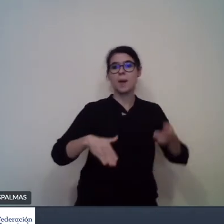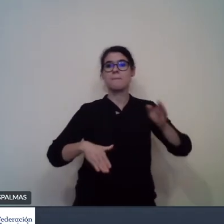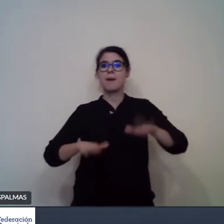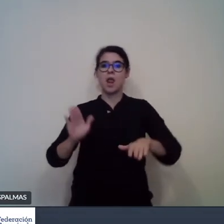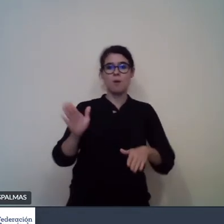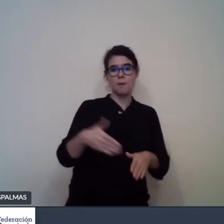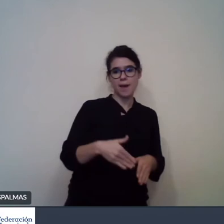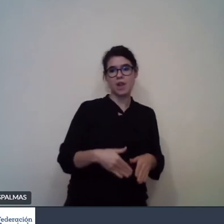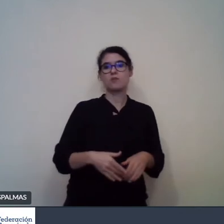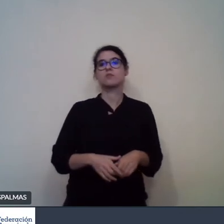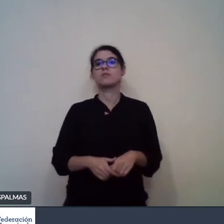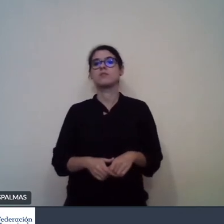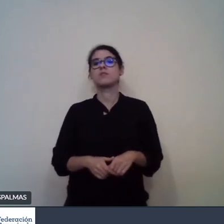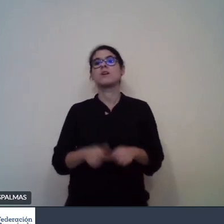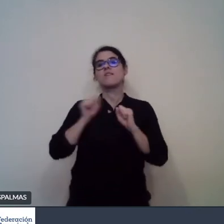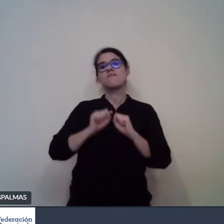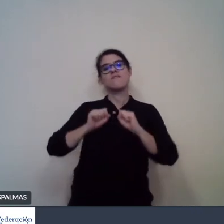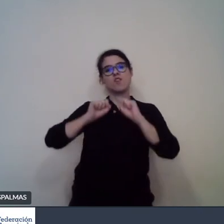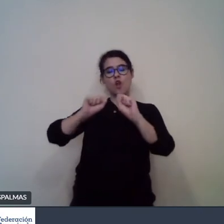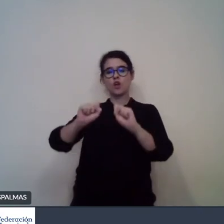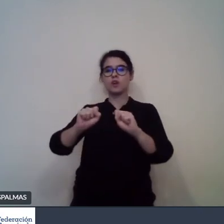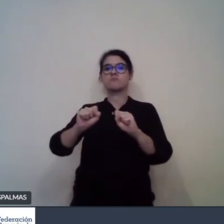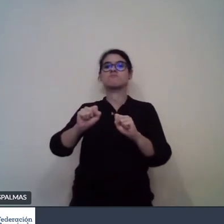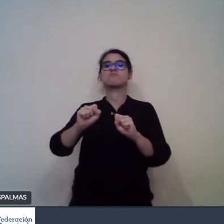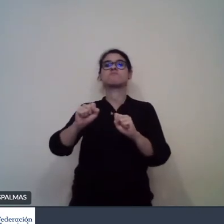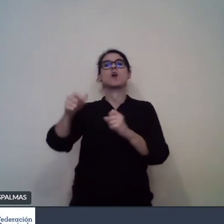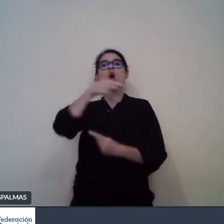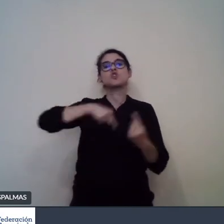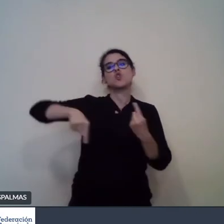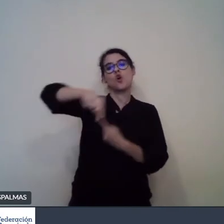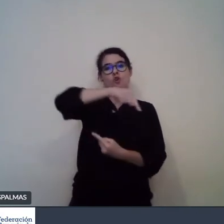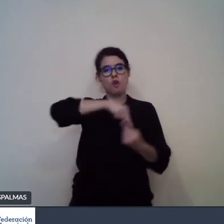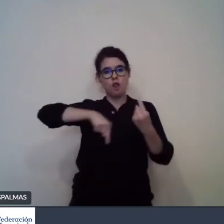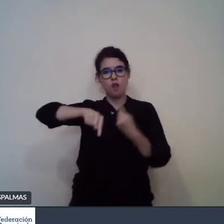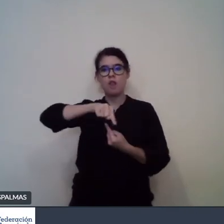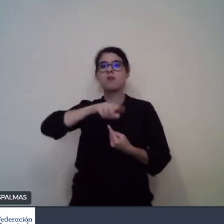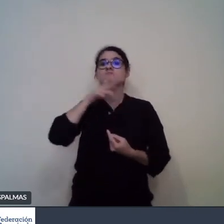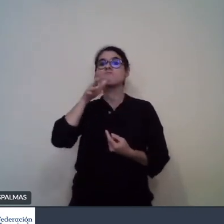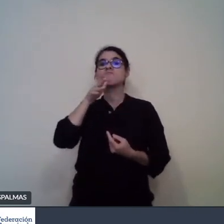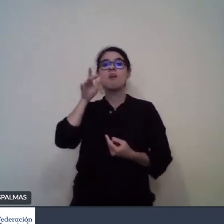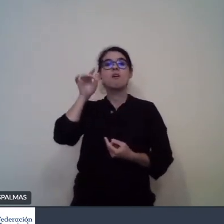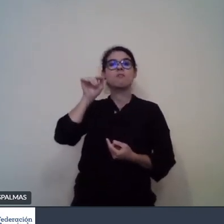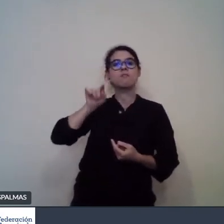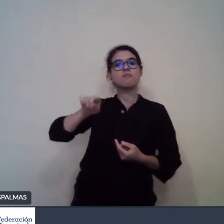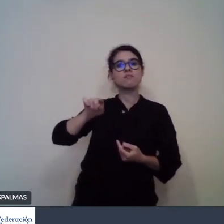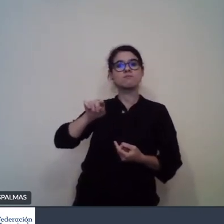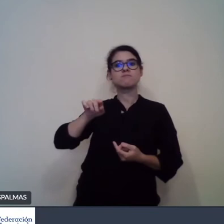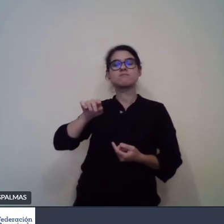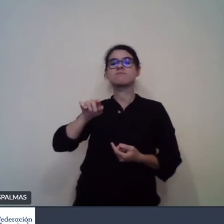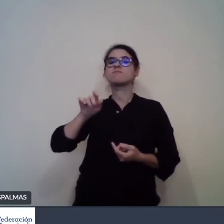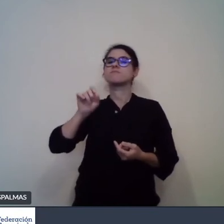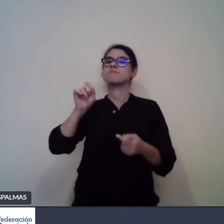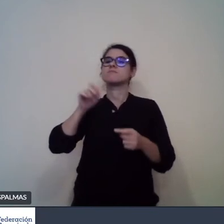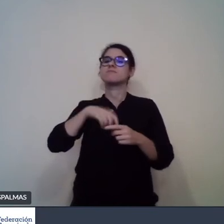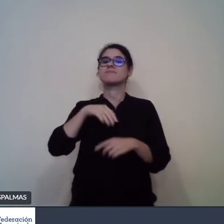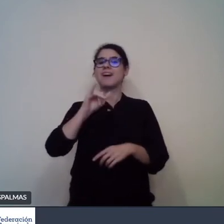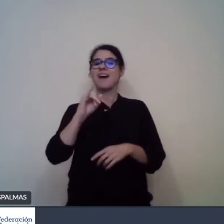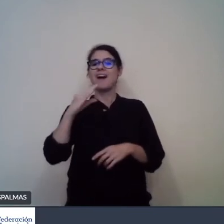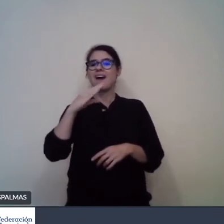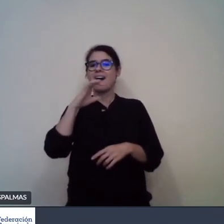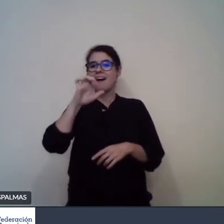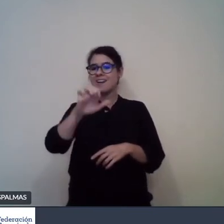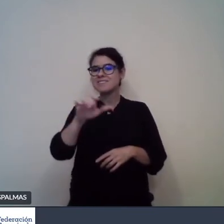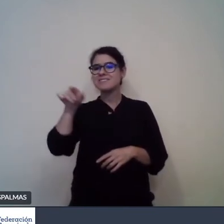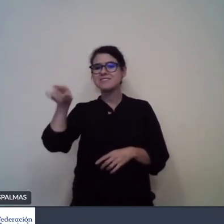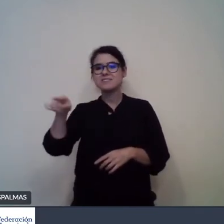bloqueo directo lateral. Short roll porque aquí marcan ice. Obradoiro hacia Ais. Este jugador no quiere que el